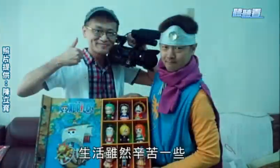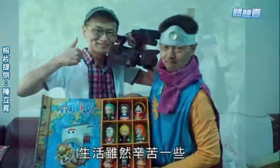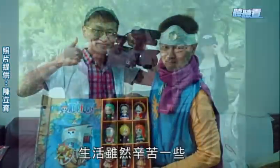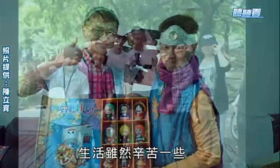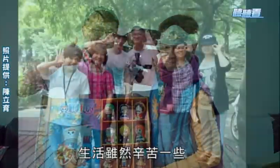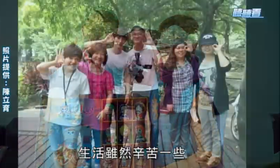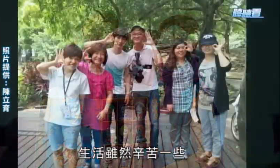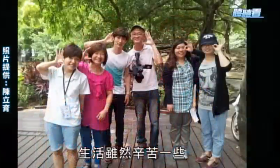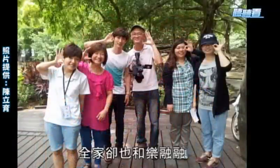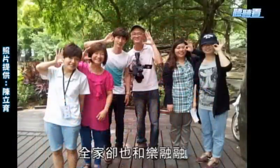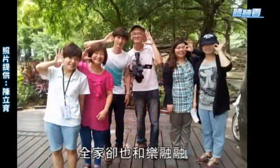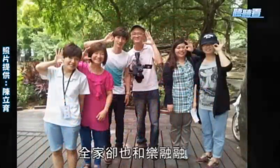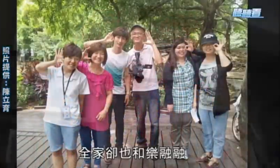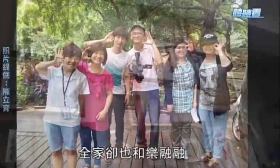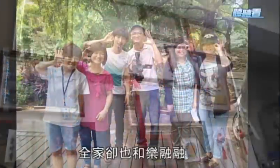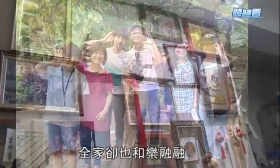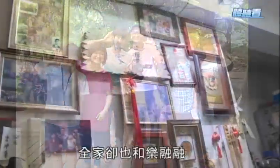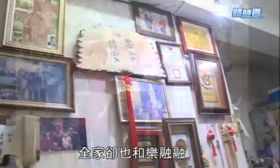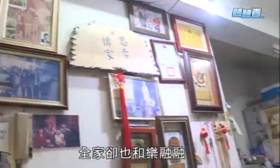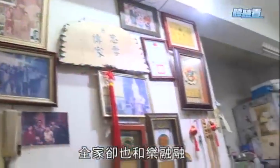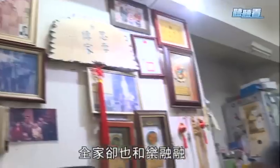苦一些，全家却也和乐融融。